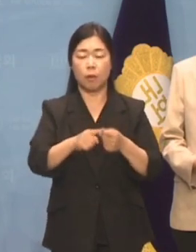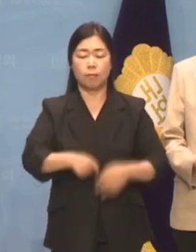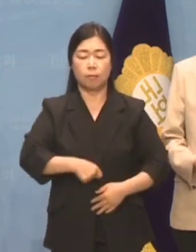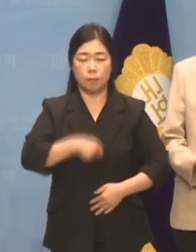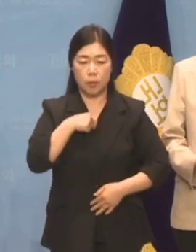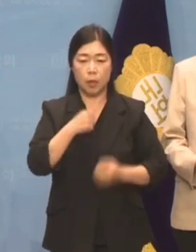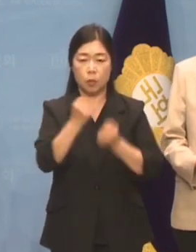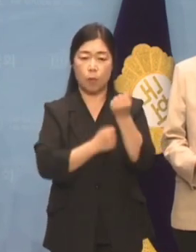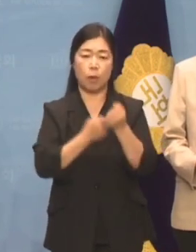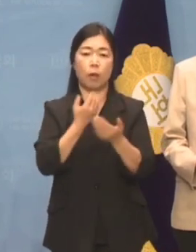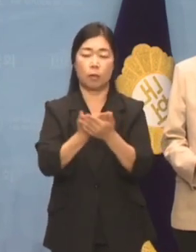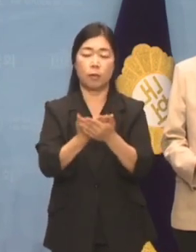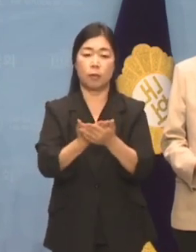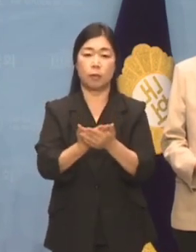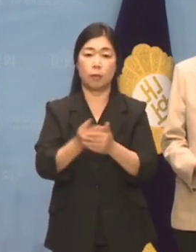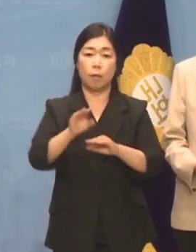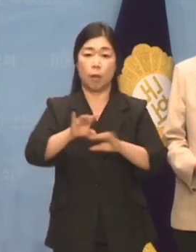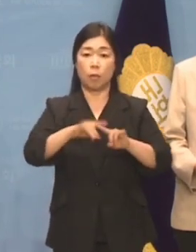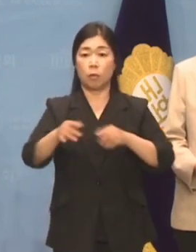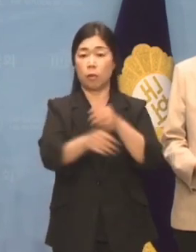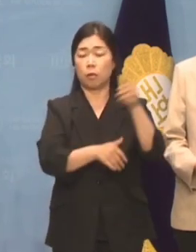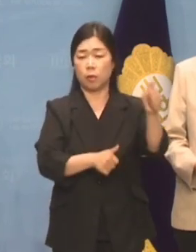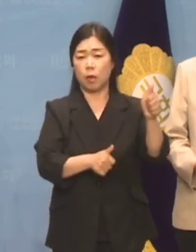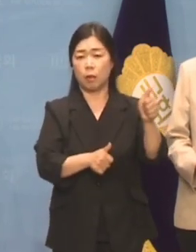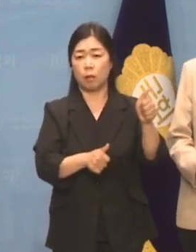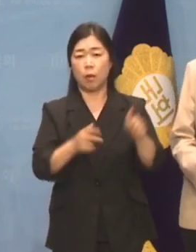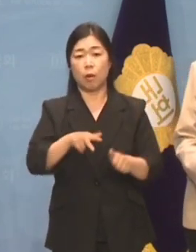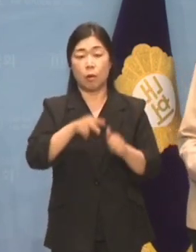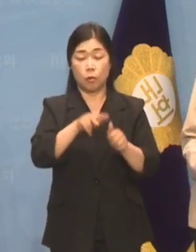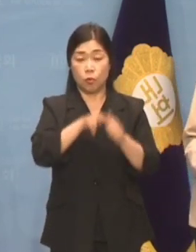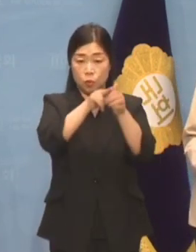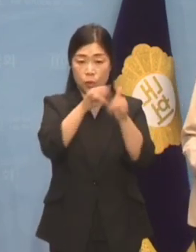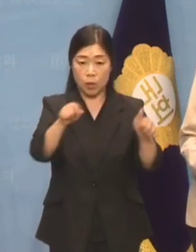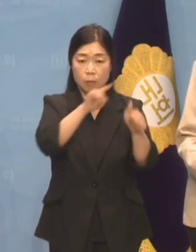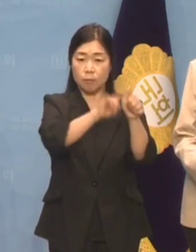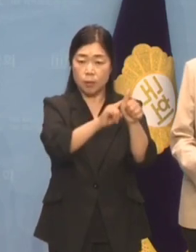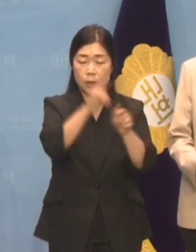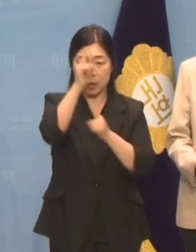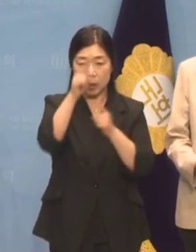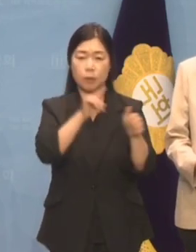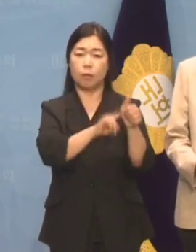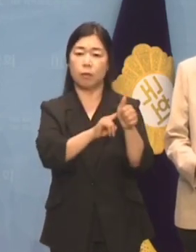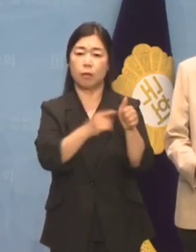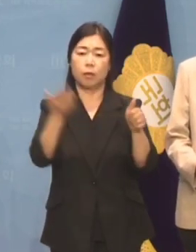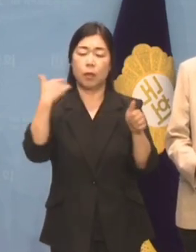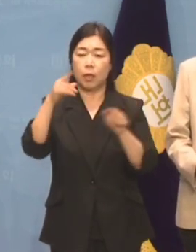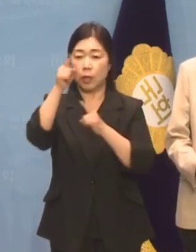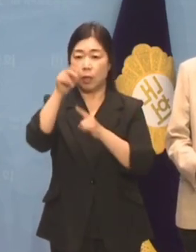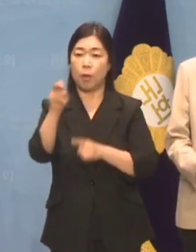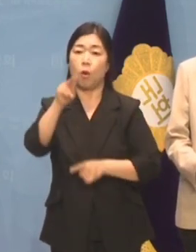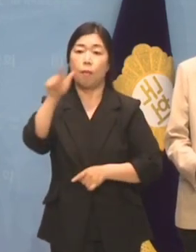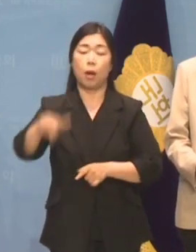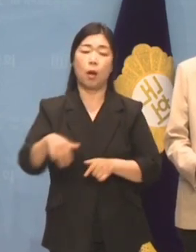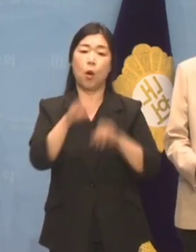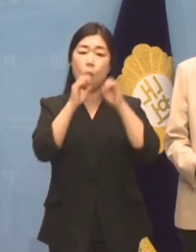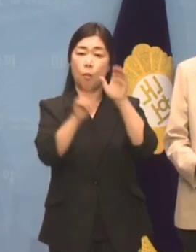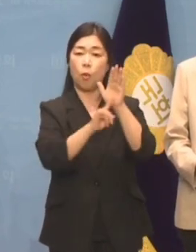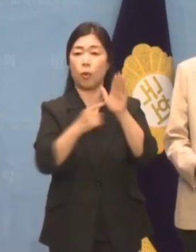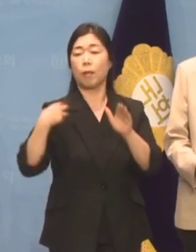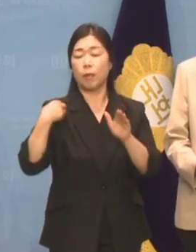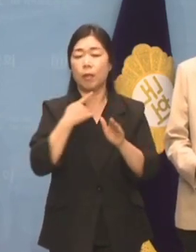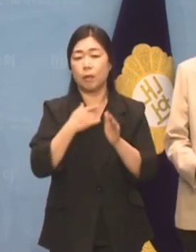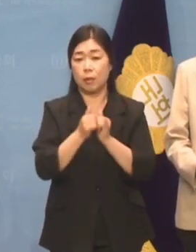소명하십시오. 방송통신위원장 유력 후보로 거론되는 이동관 이명박 정부 당시 홍보수석이